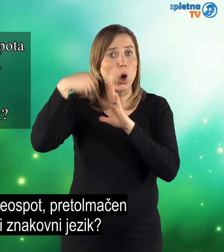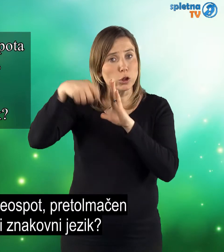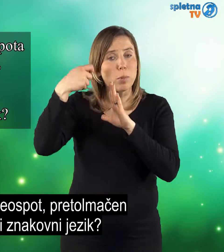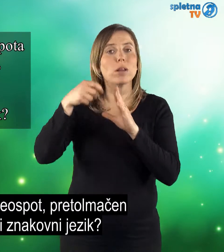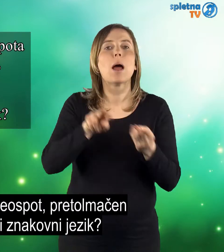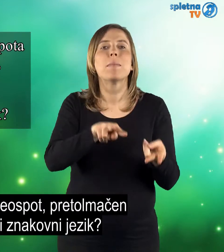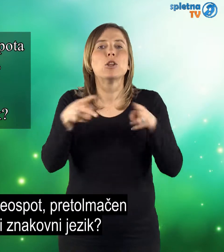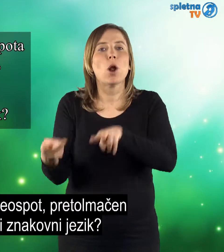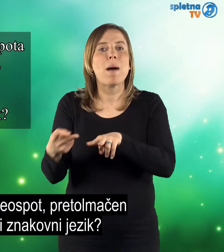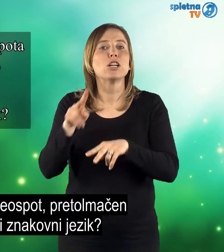slovenski znakovni jezik?